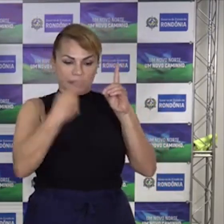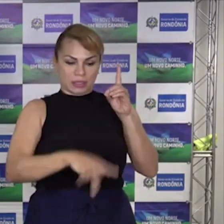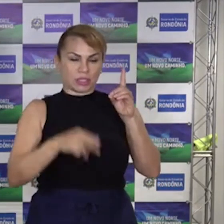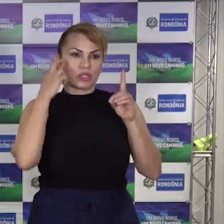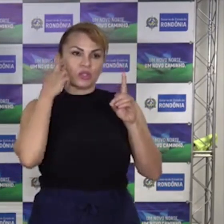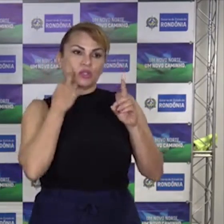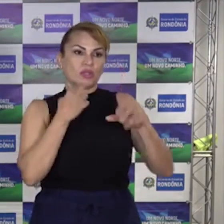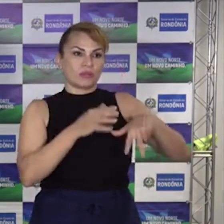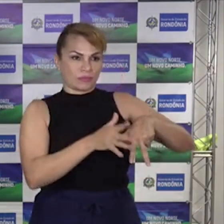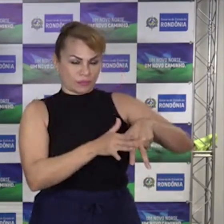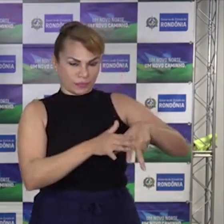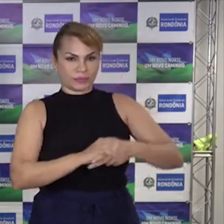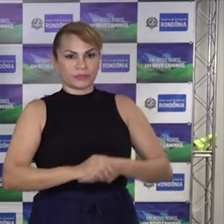os nossos rondoniense